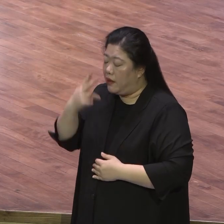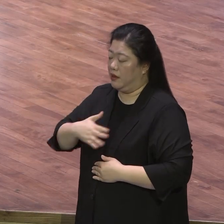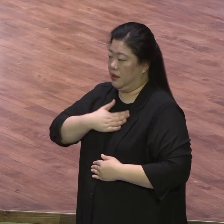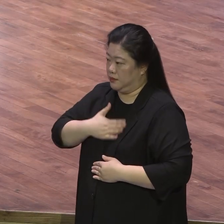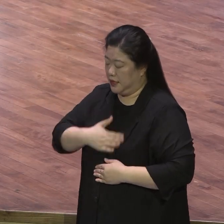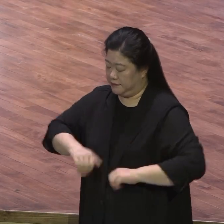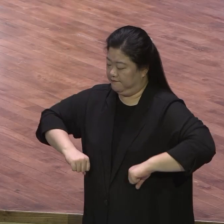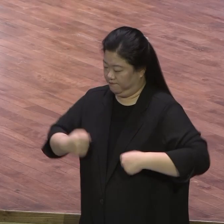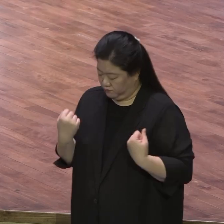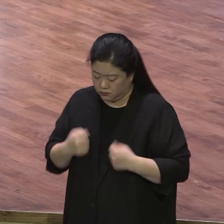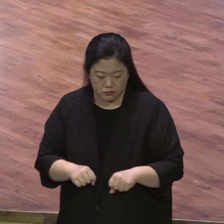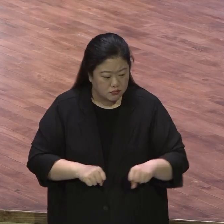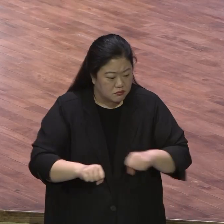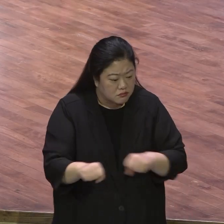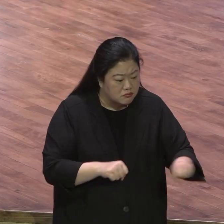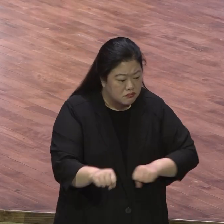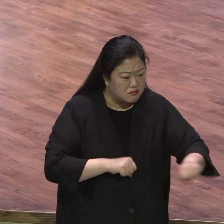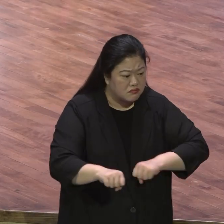없어요